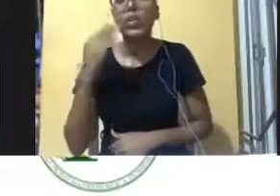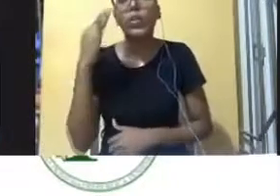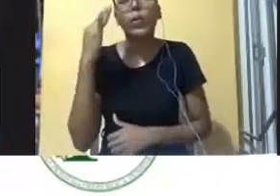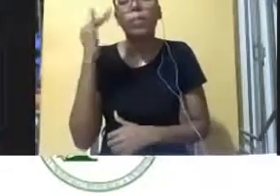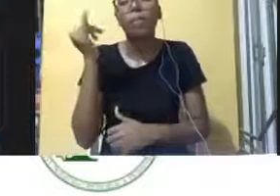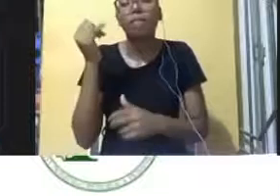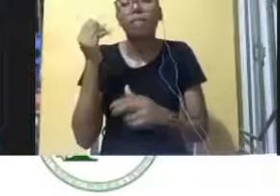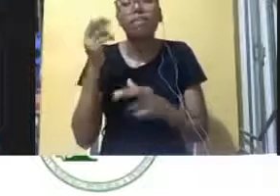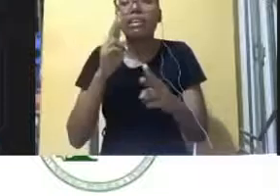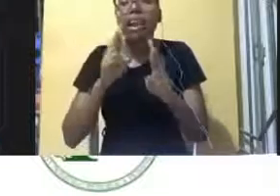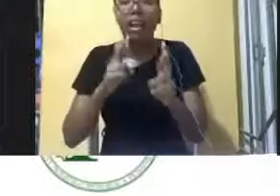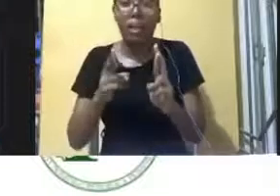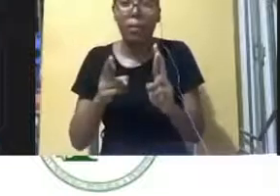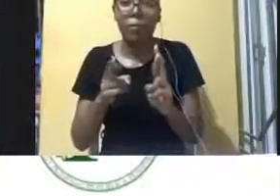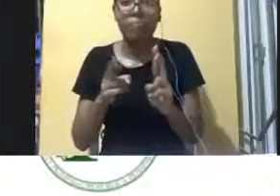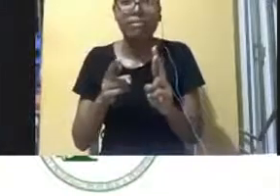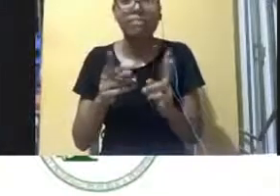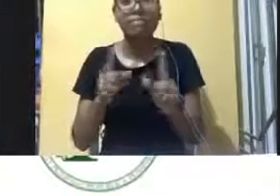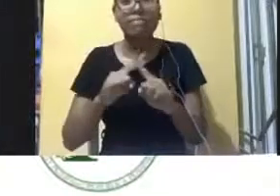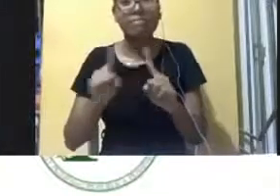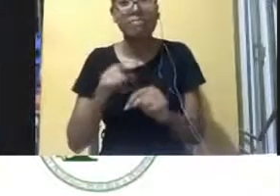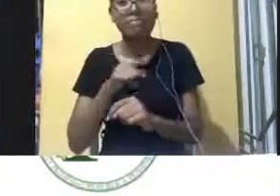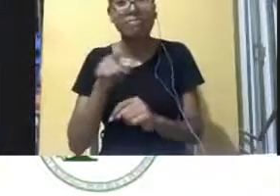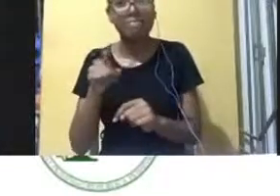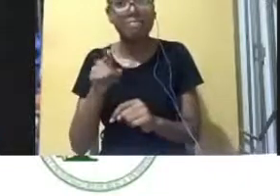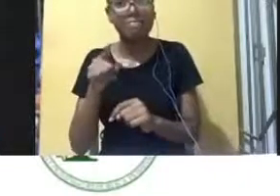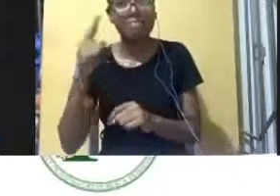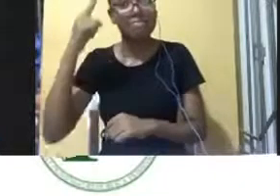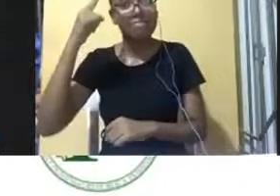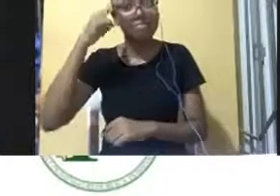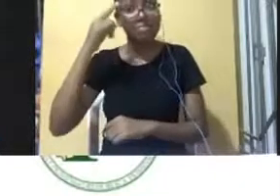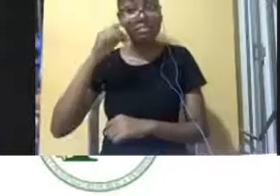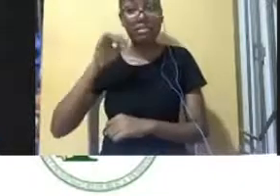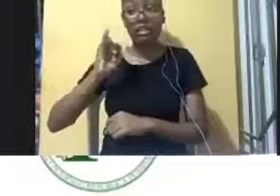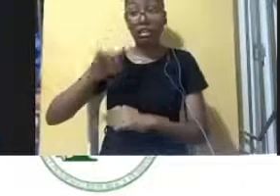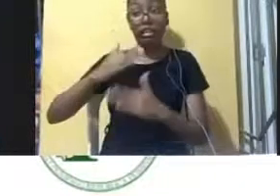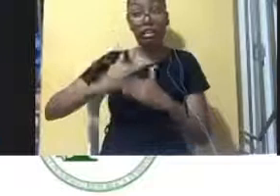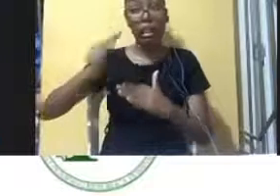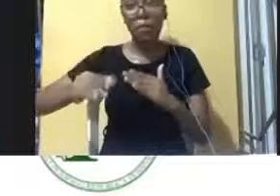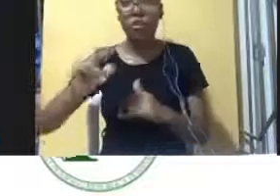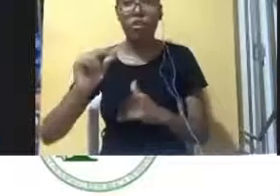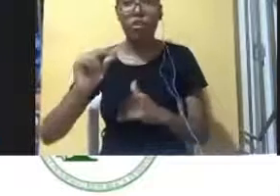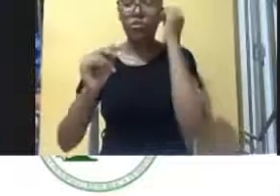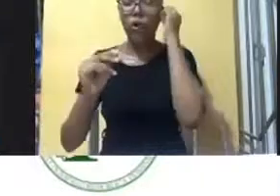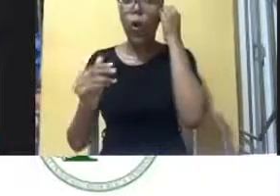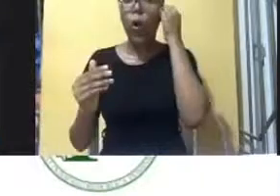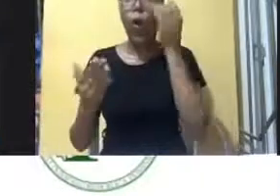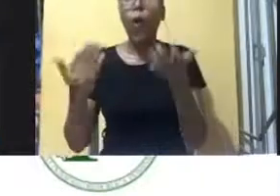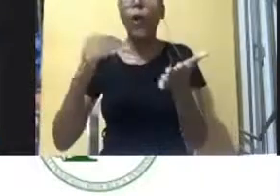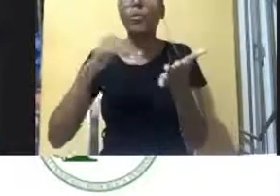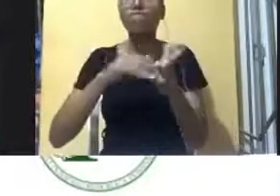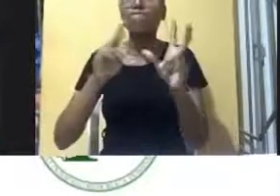y tengan pendiente que no se queda aquí, volveremos a retomar el tema y lo veremos un